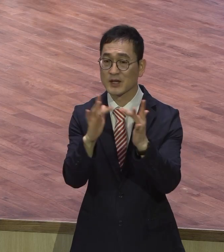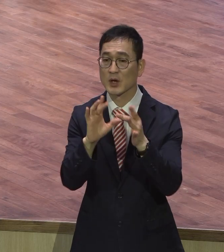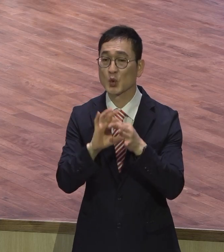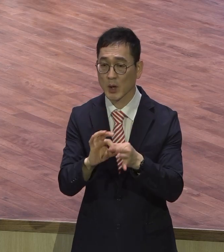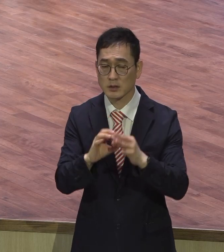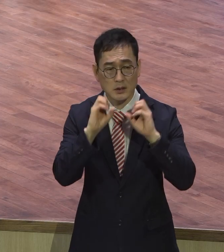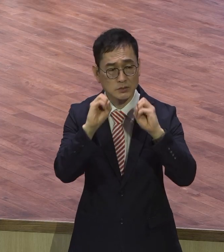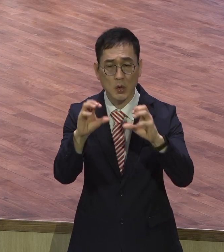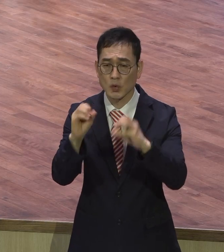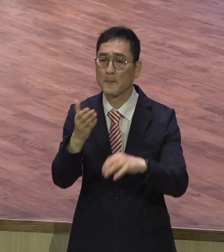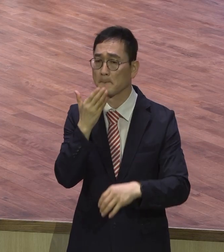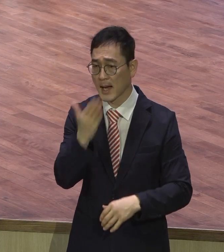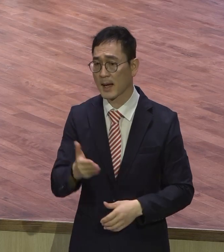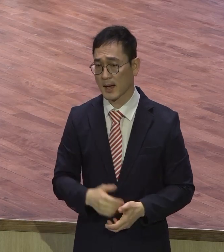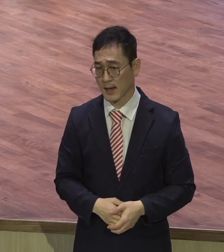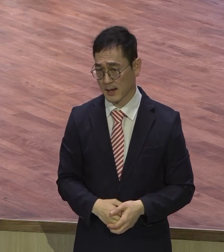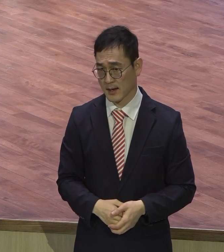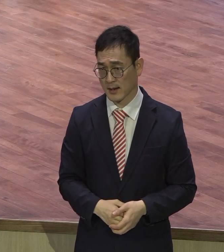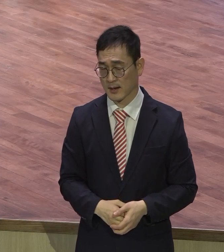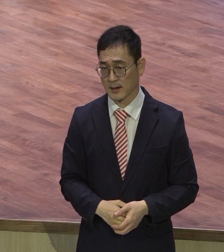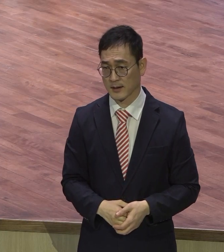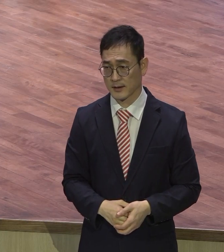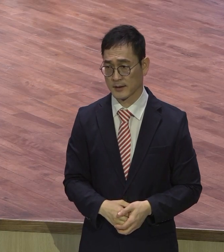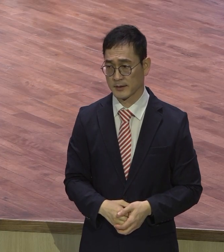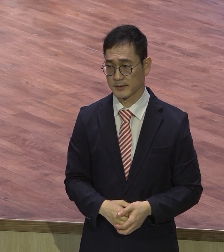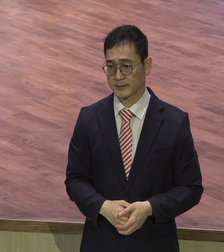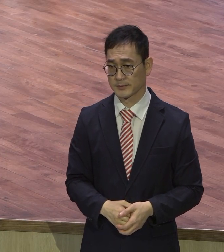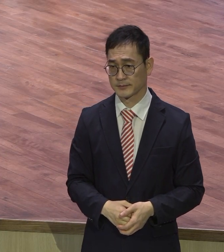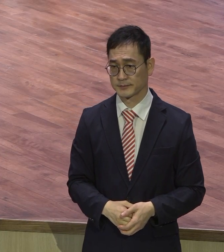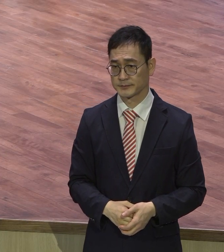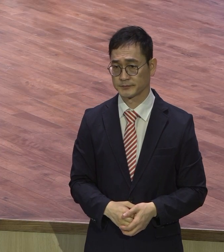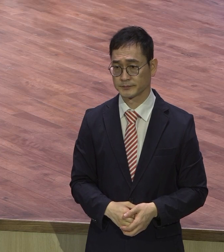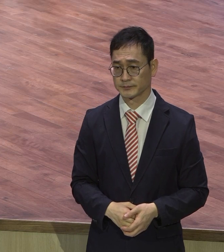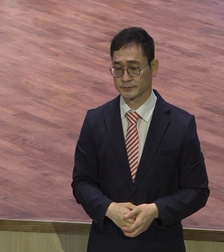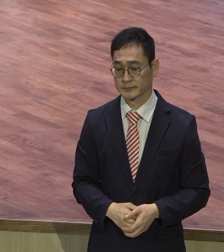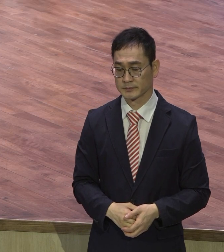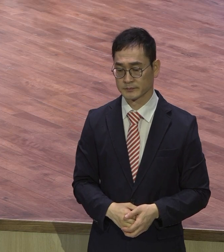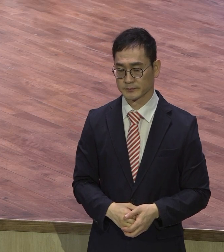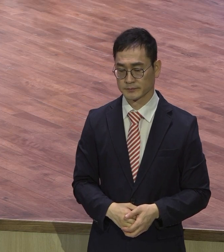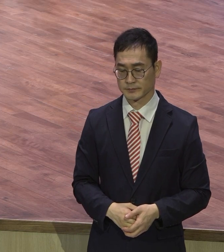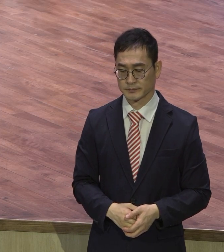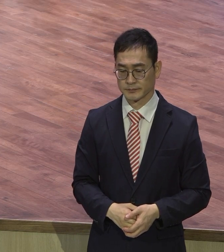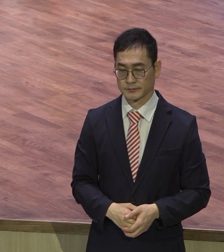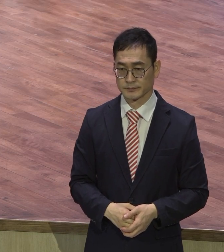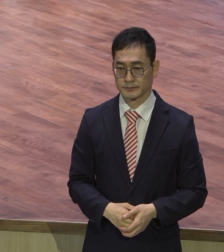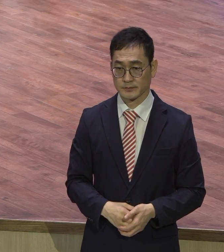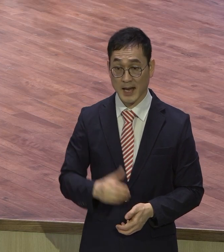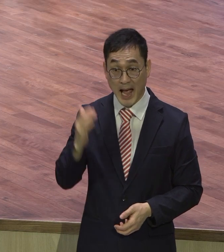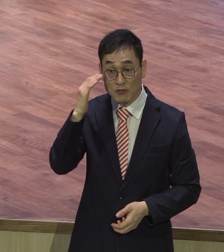얼마든지 비대면 접촉을 할 수 있어요. 우리나라의 유일한